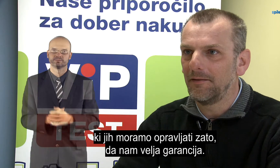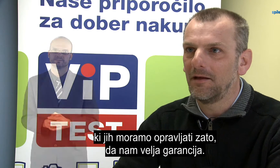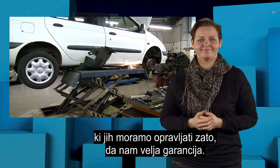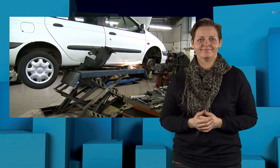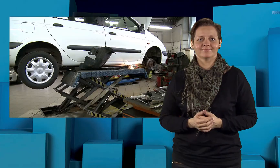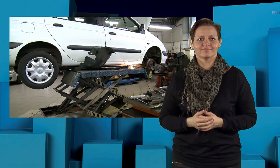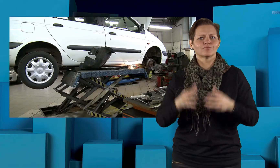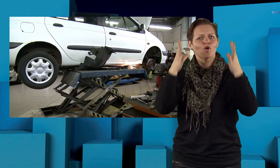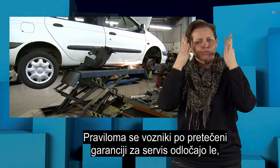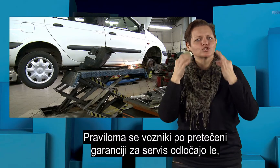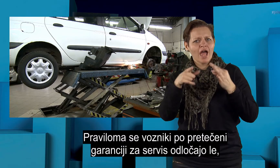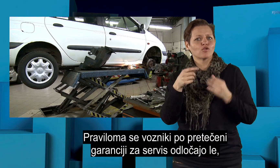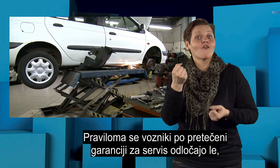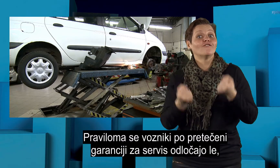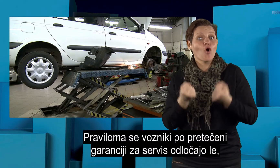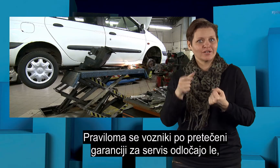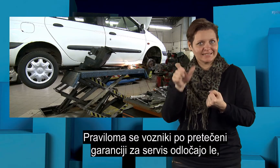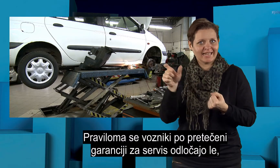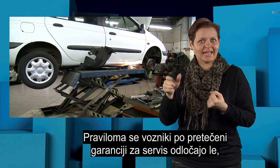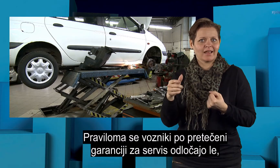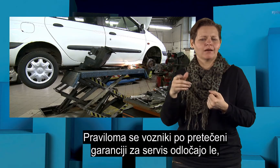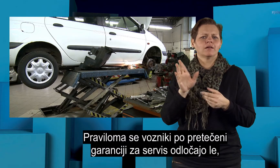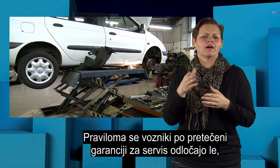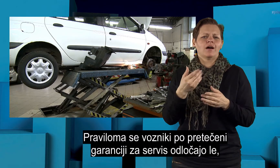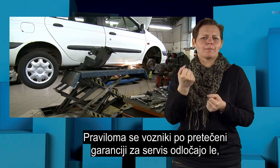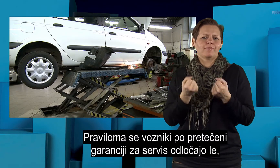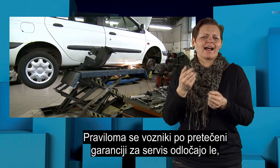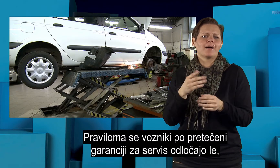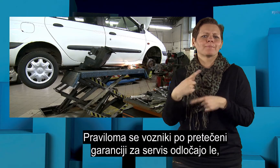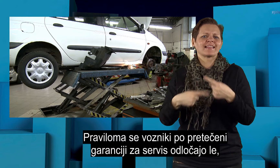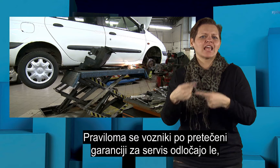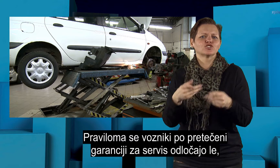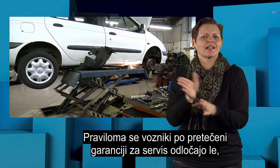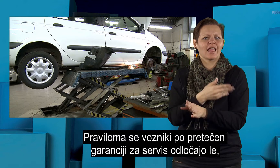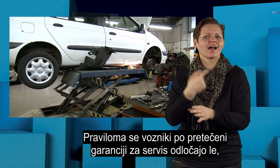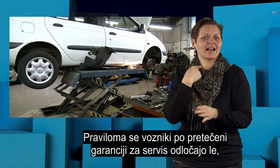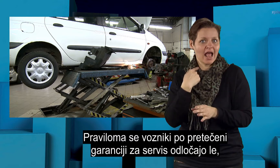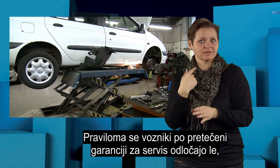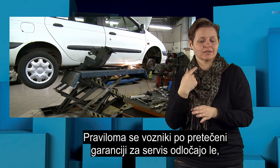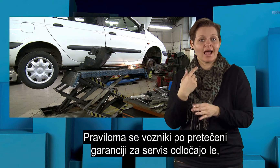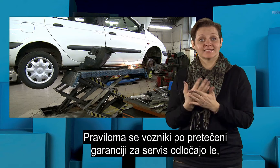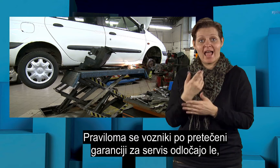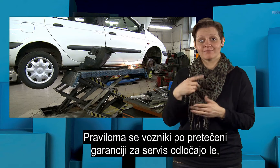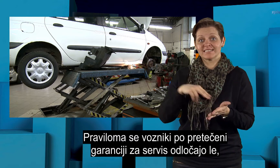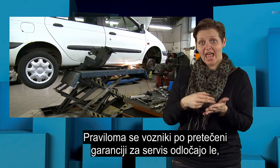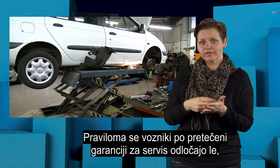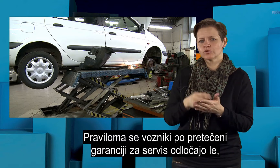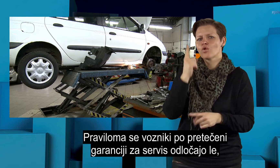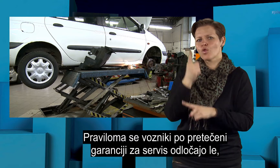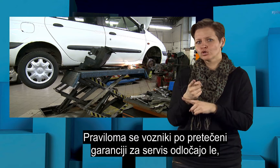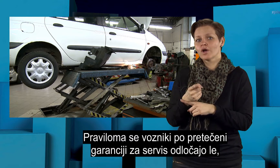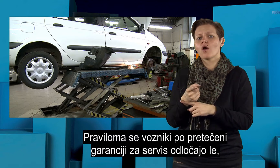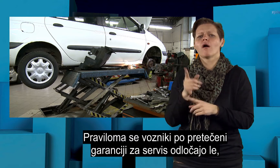garancija. Praviloma se vozniki po pretečeni garanciji za servis odločajo le, ko gre kaj